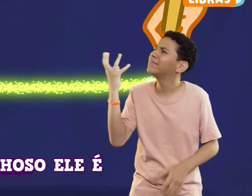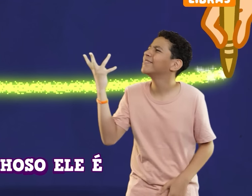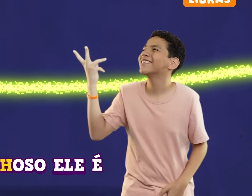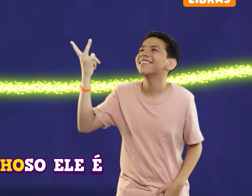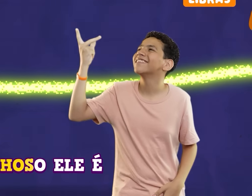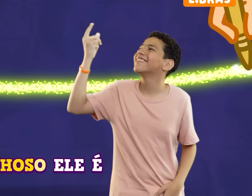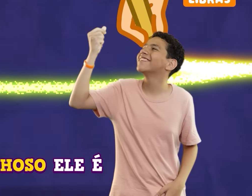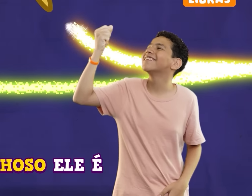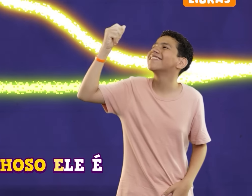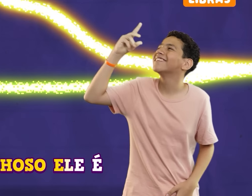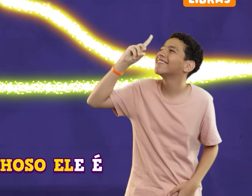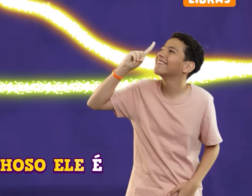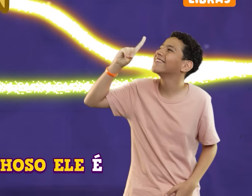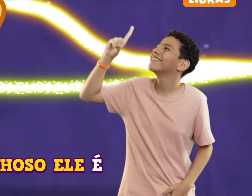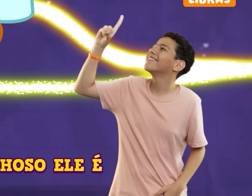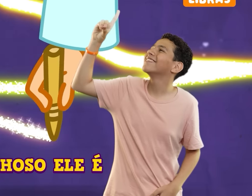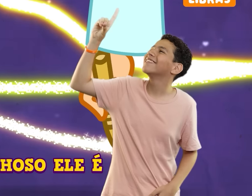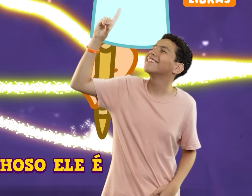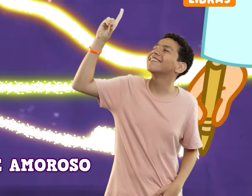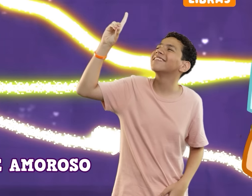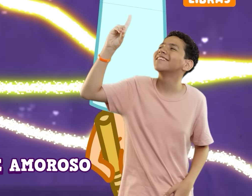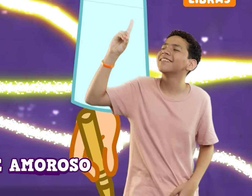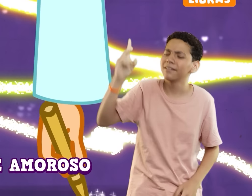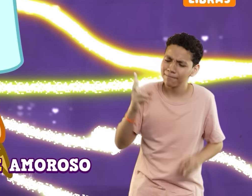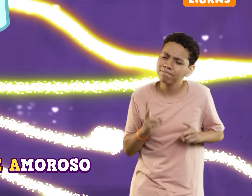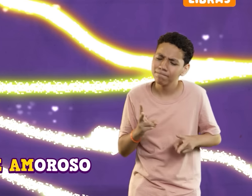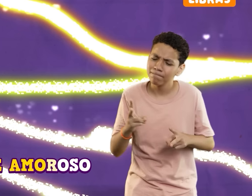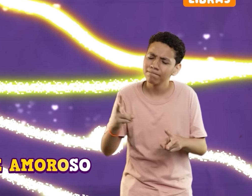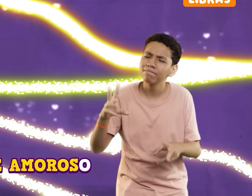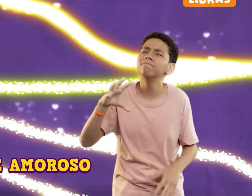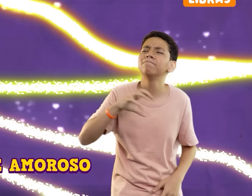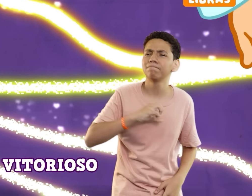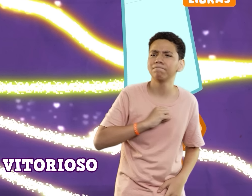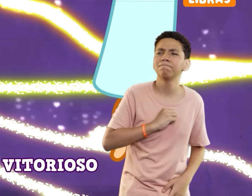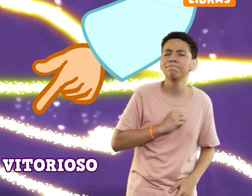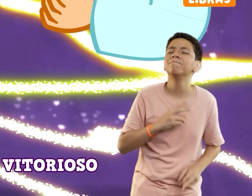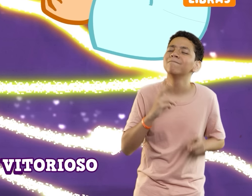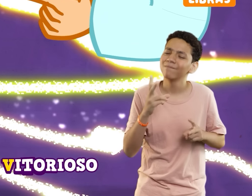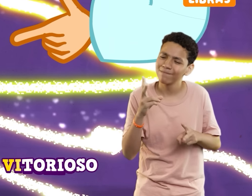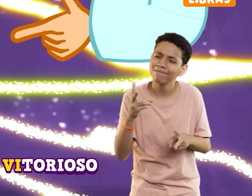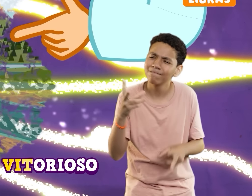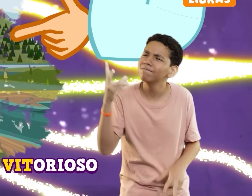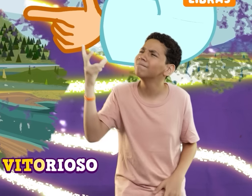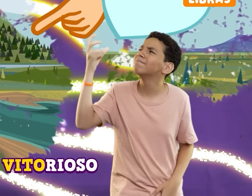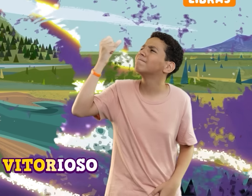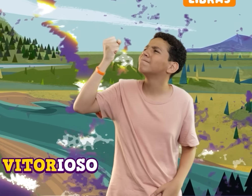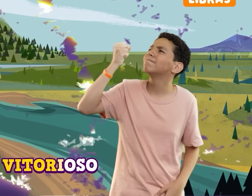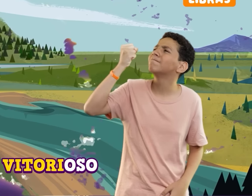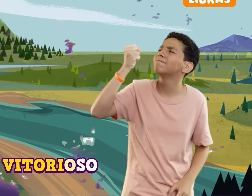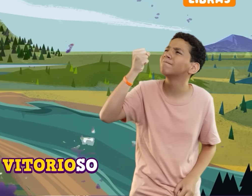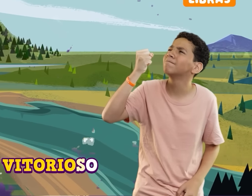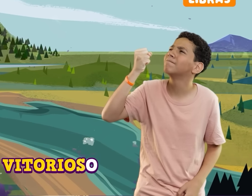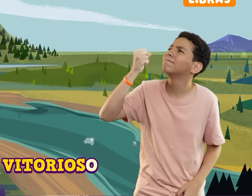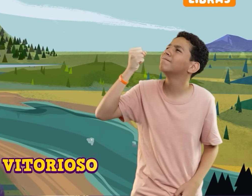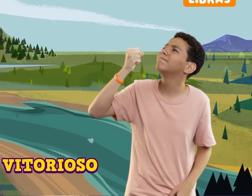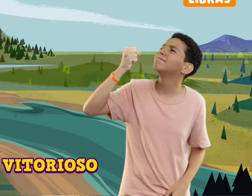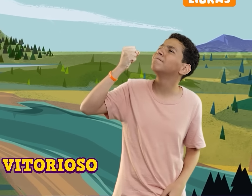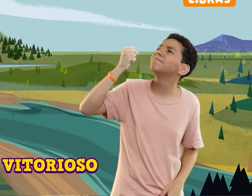vitorioso. Maravilhoso ele é, sempre amoroso, sempre